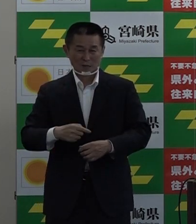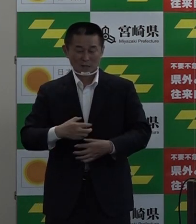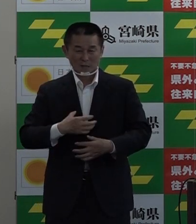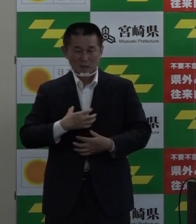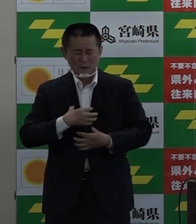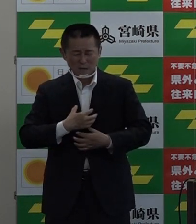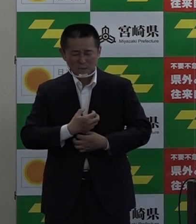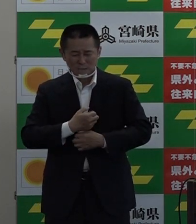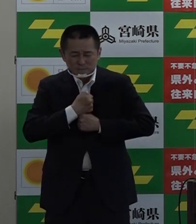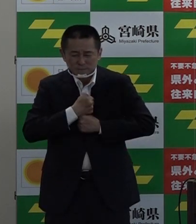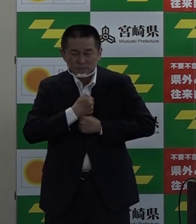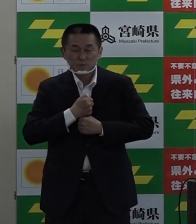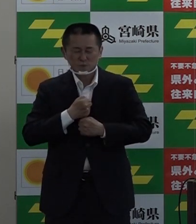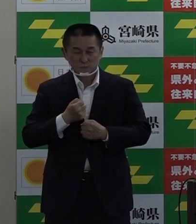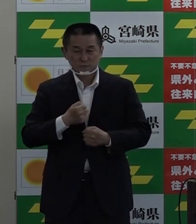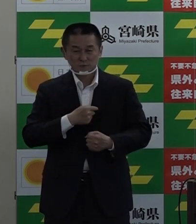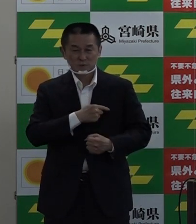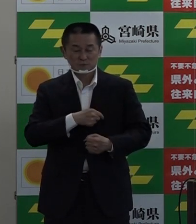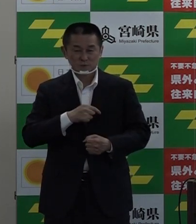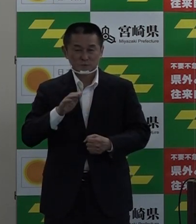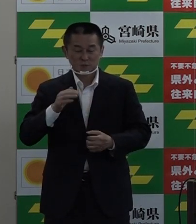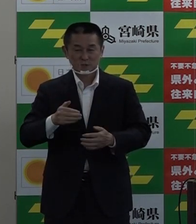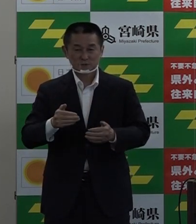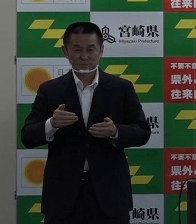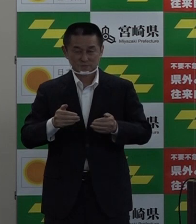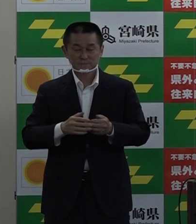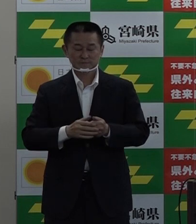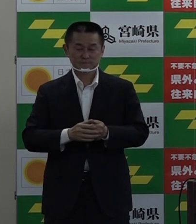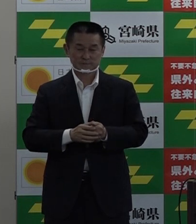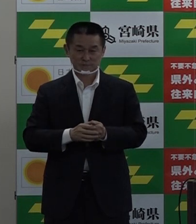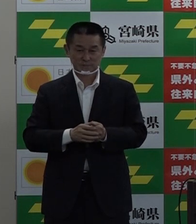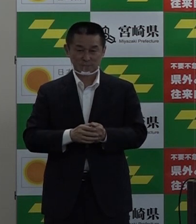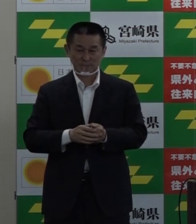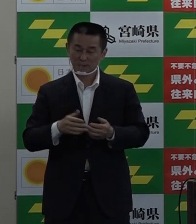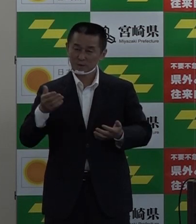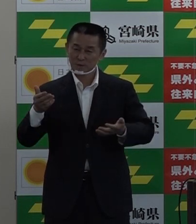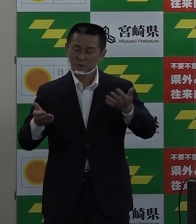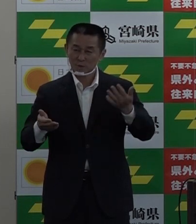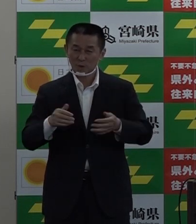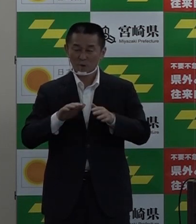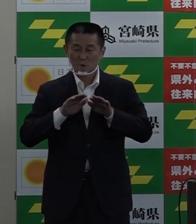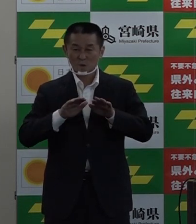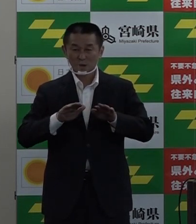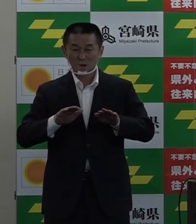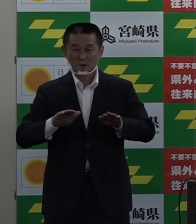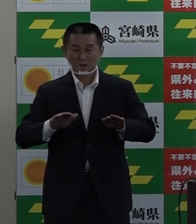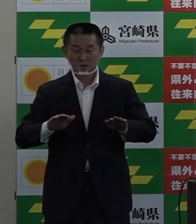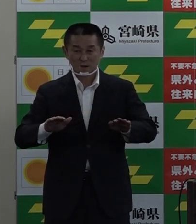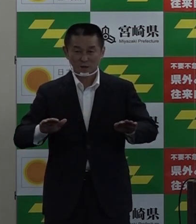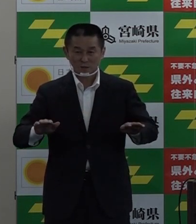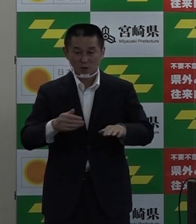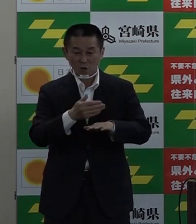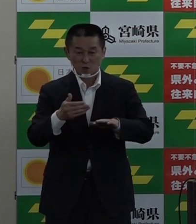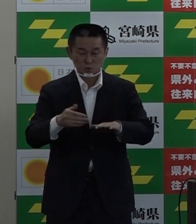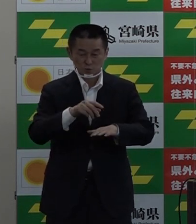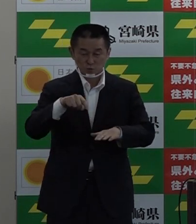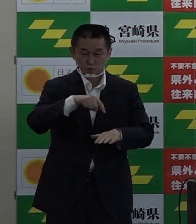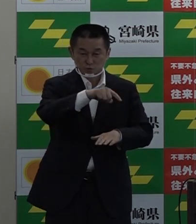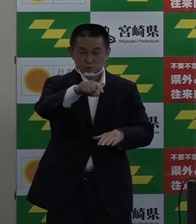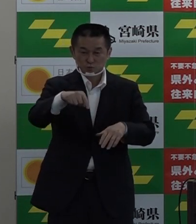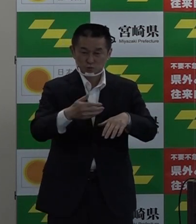ていただく必要があろうかと考えております。そして比較的落ち着いておりましたこの九州も